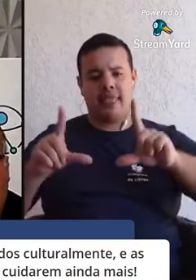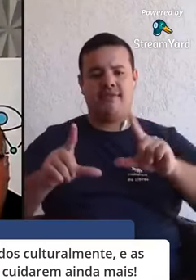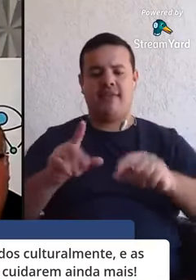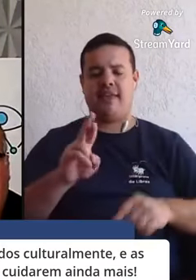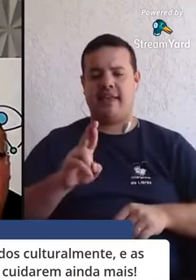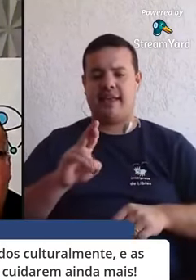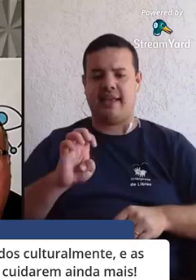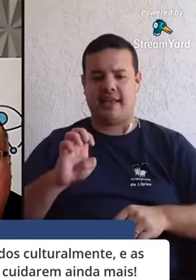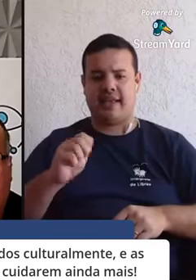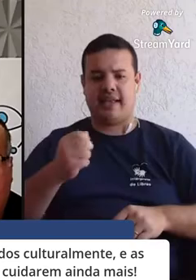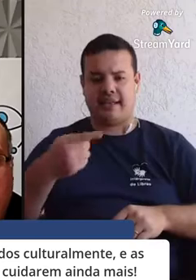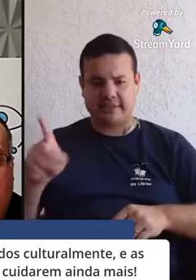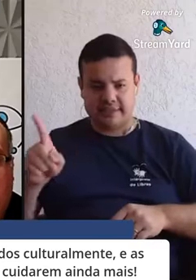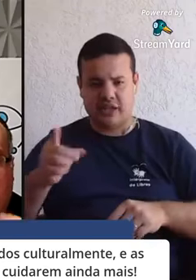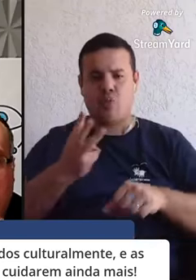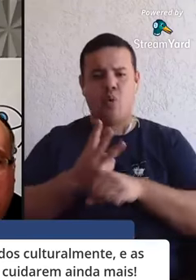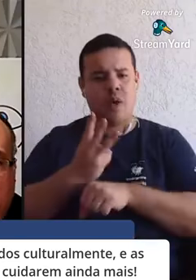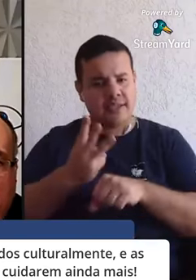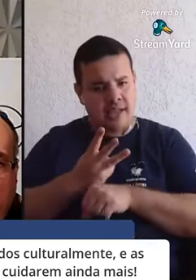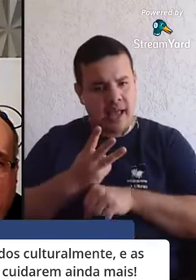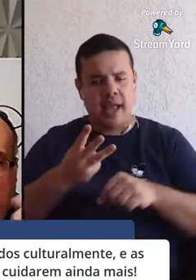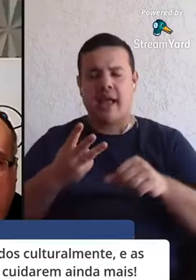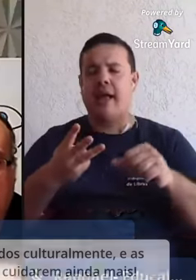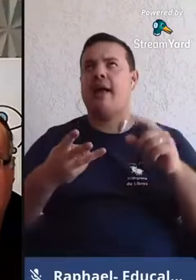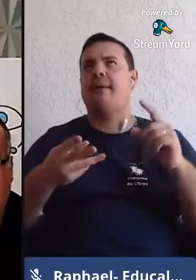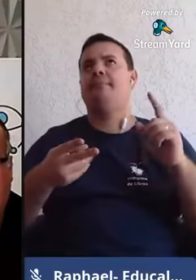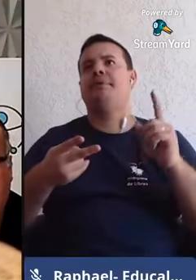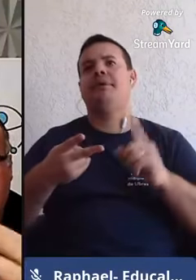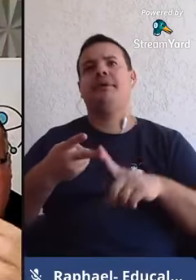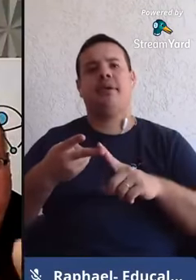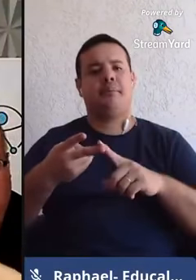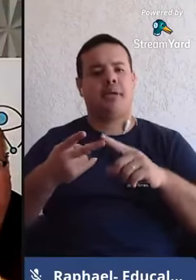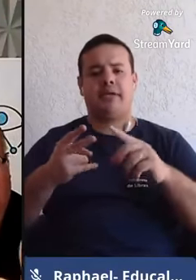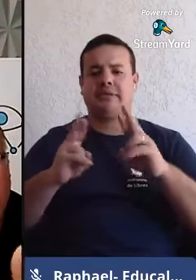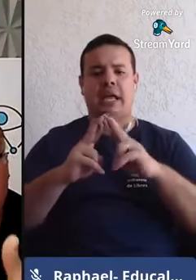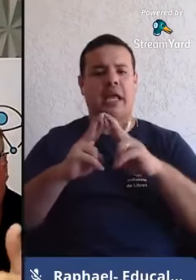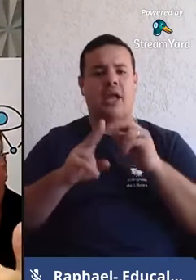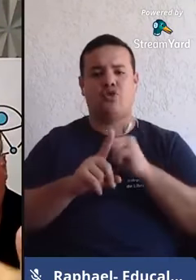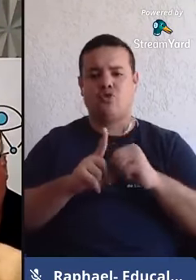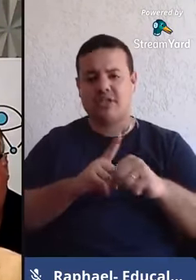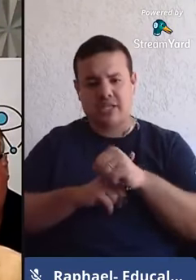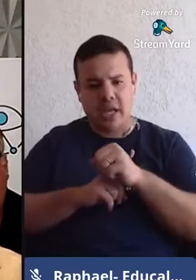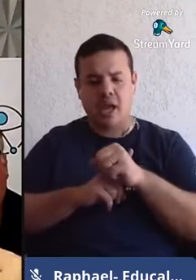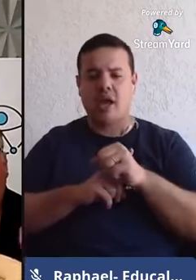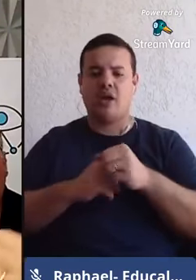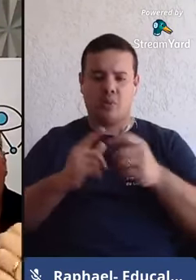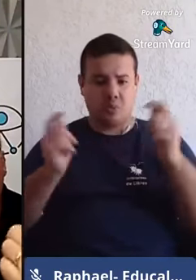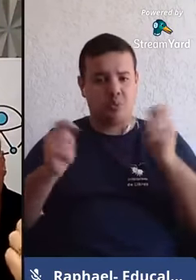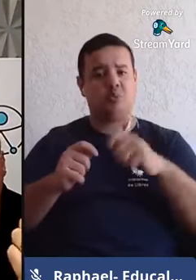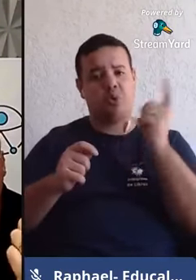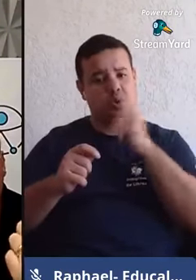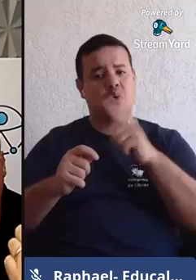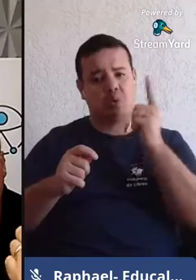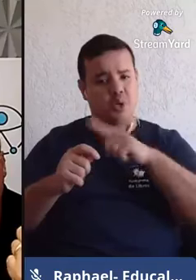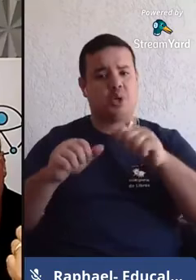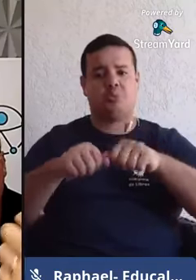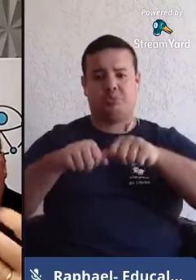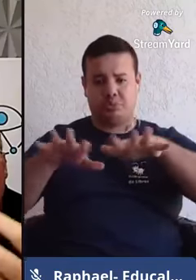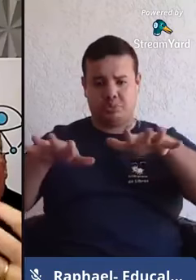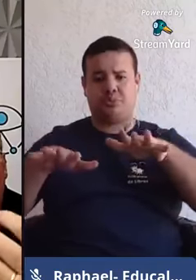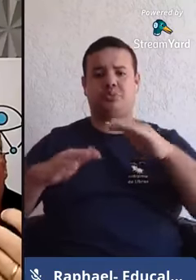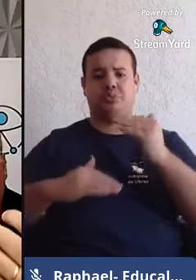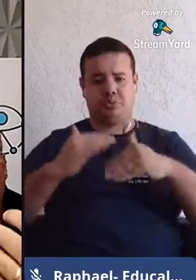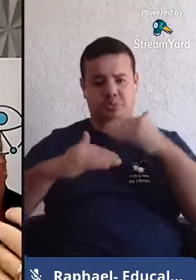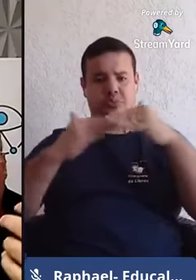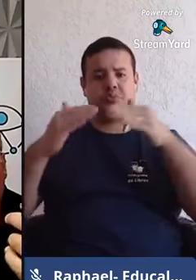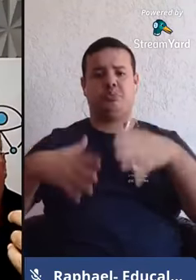para o WhatsApp, pelas redes sociais e tal, que é bem legal e está funcionando e crescendo muito, mas tem